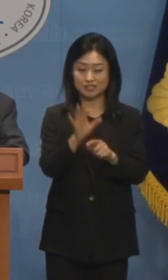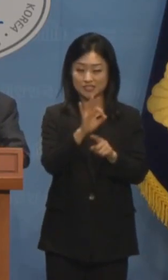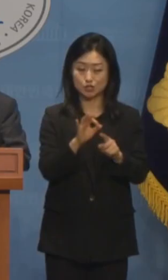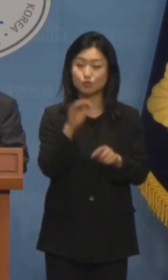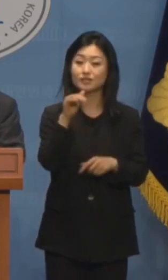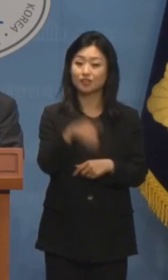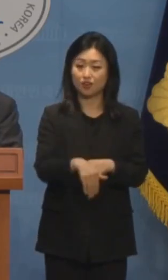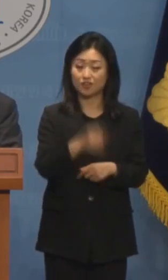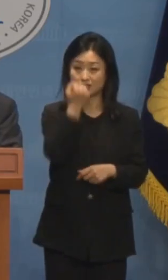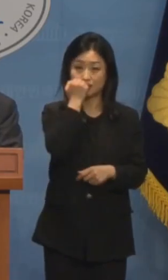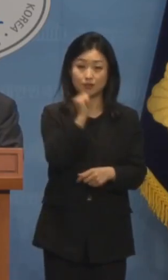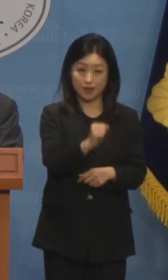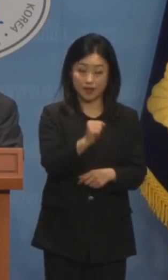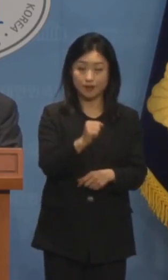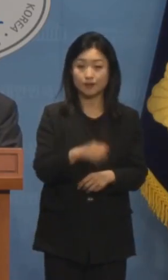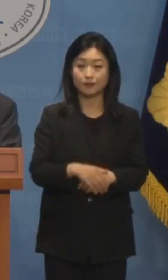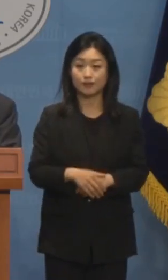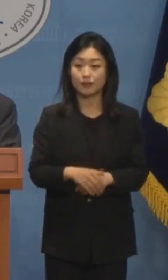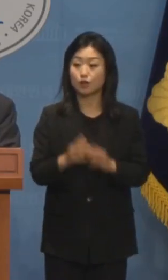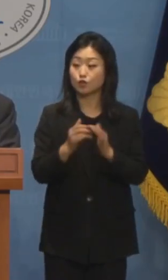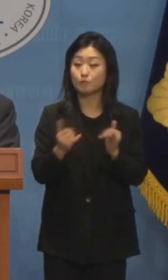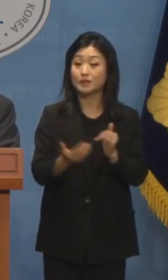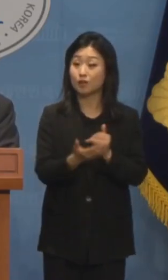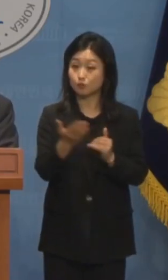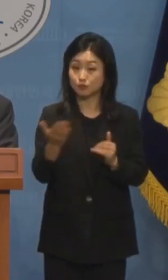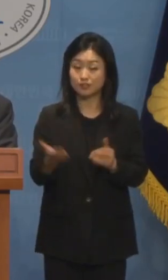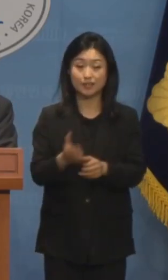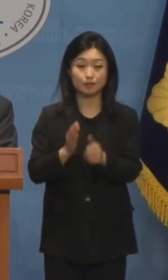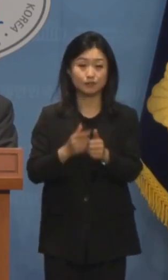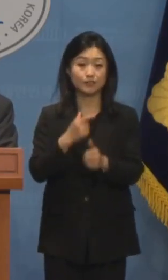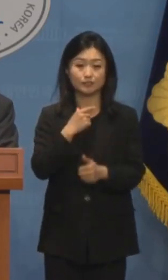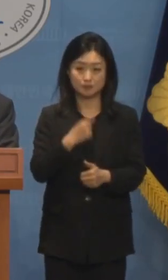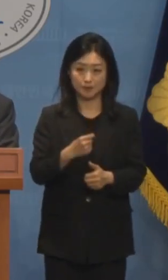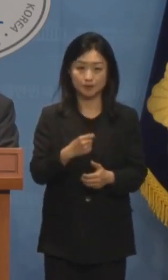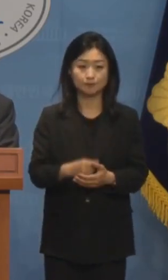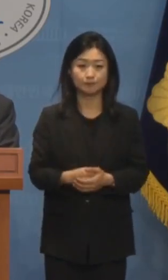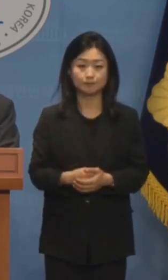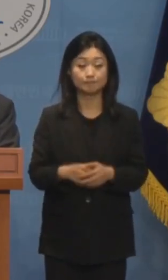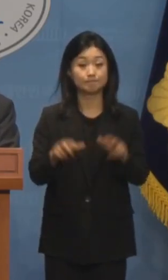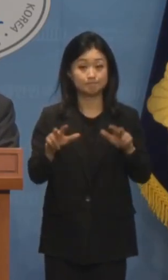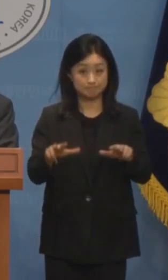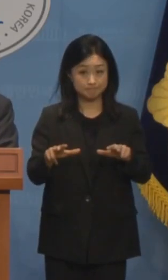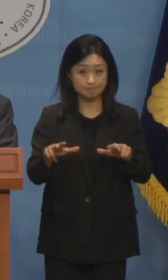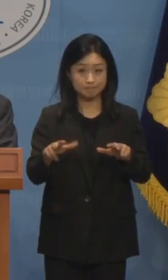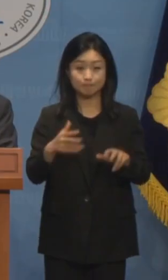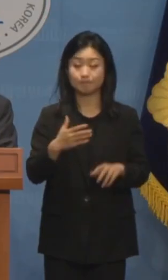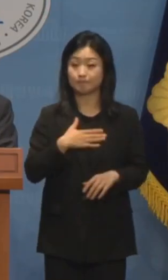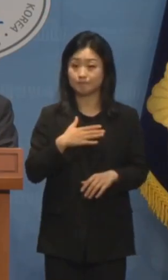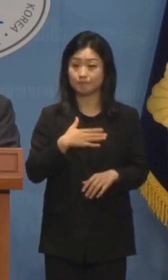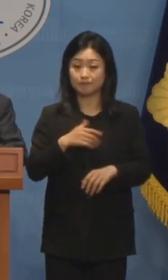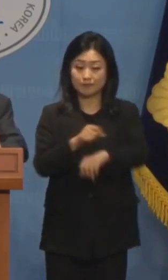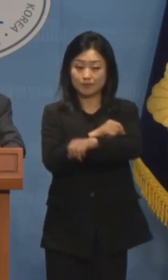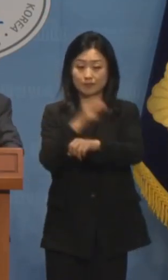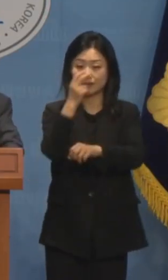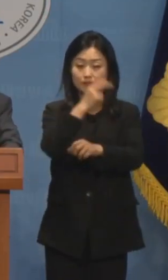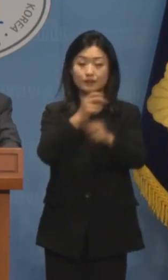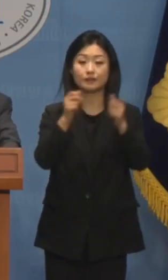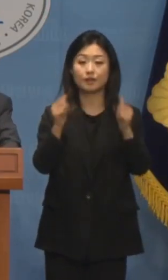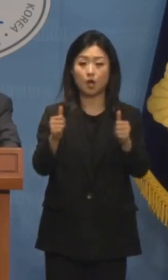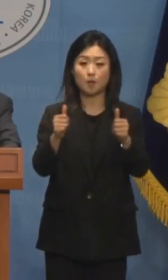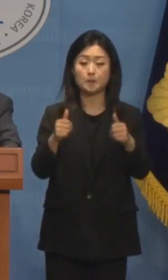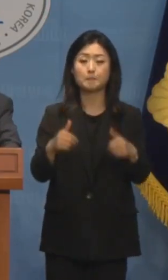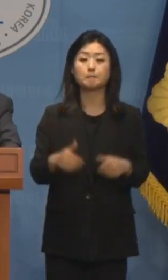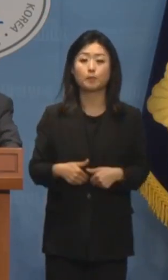생각합니다. 마지막 국민 여러분께 호소합니다. 이제 저는 특검이